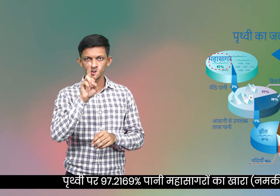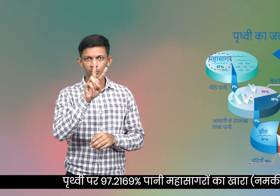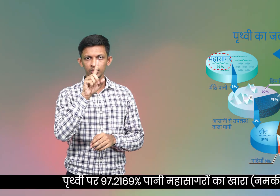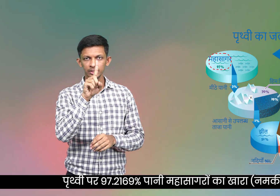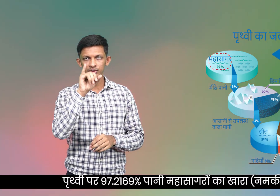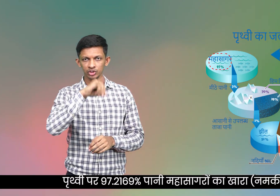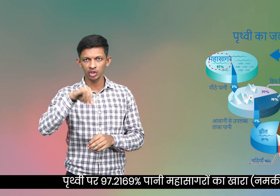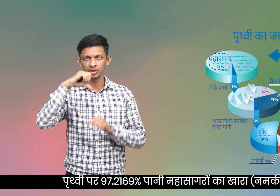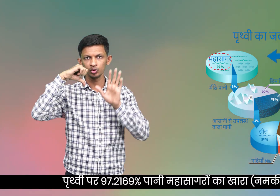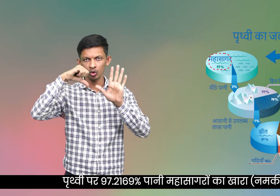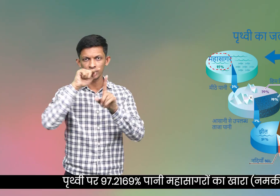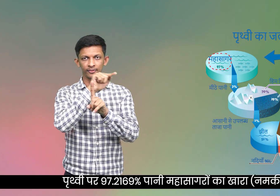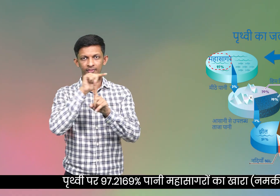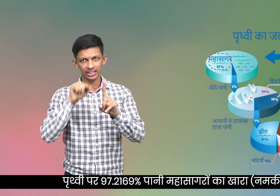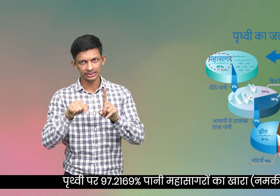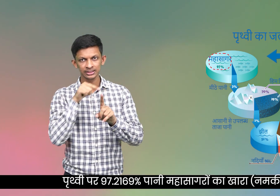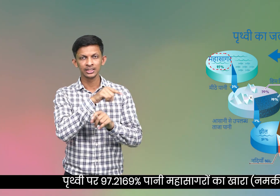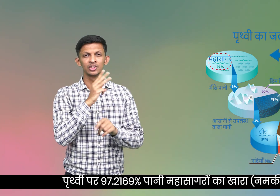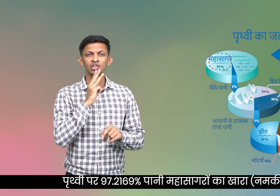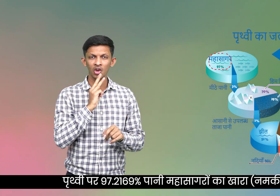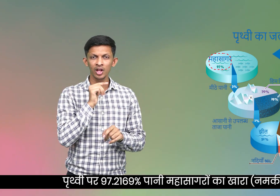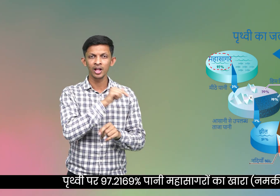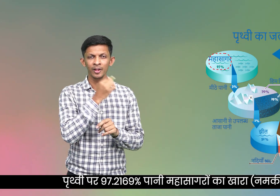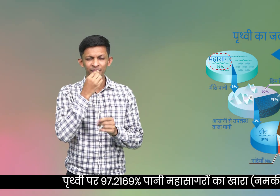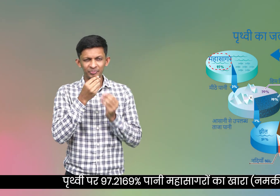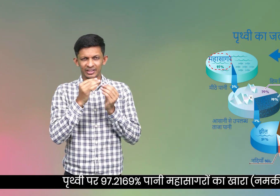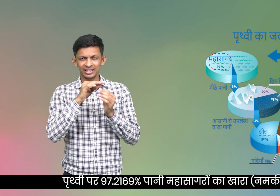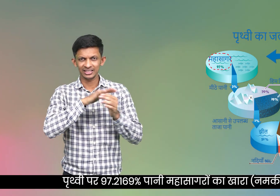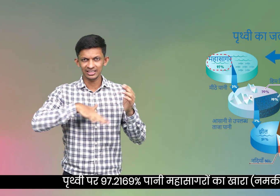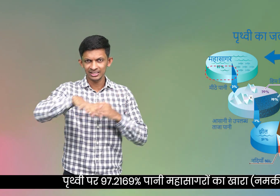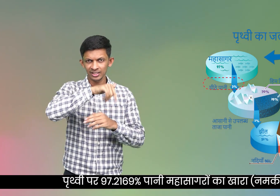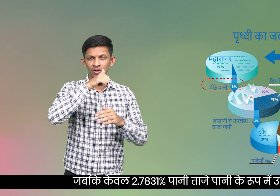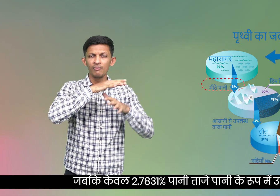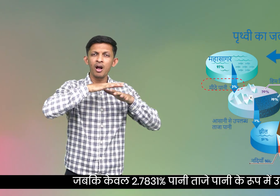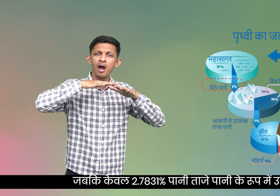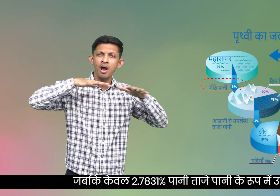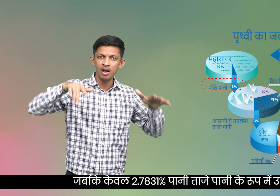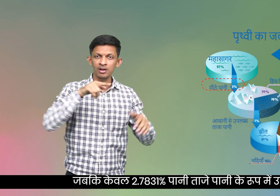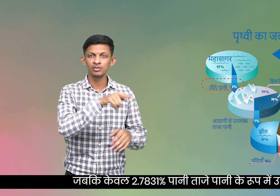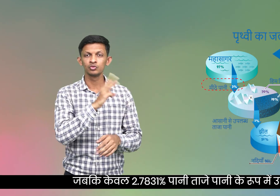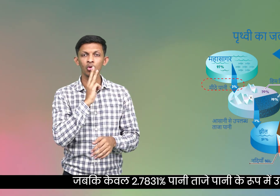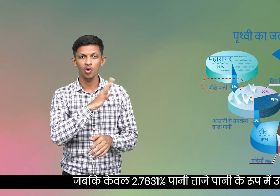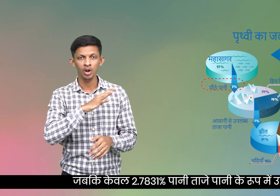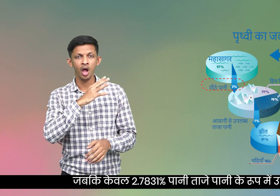97.2169% पानी महासागरों का खारा नमकीन पानी है, जबकि केवल